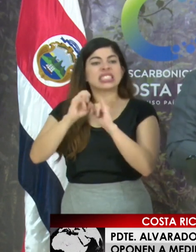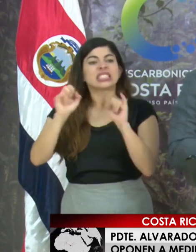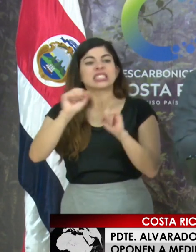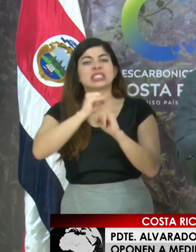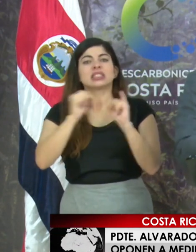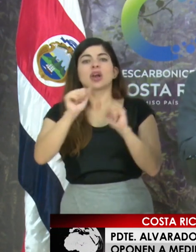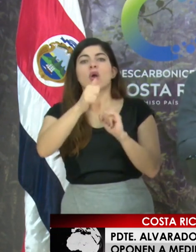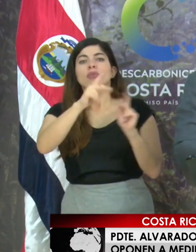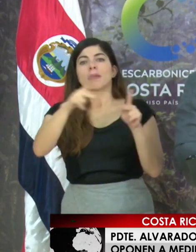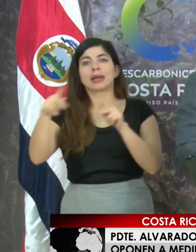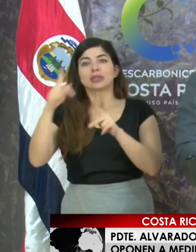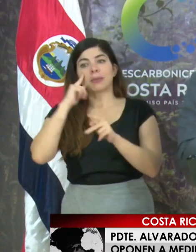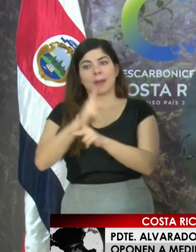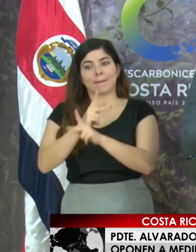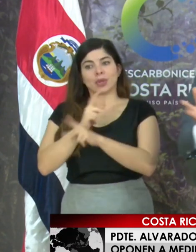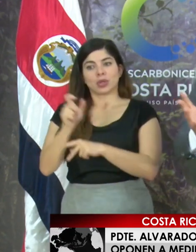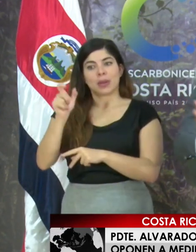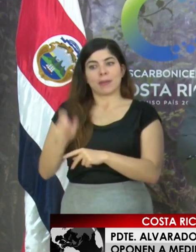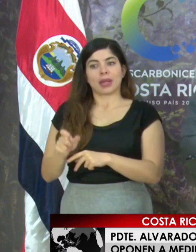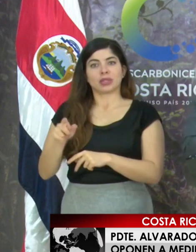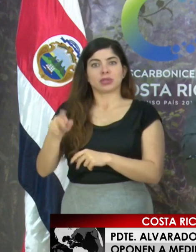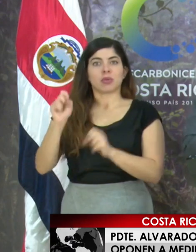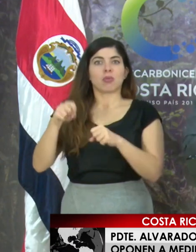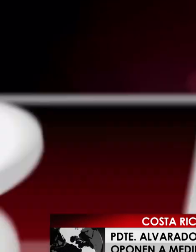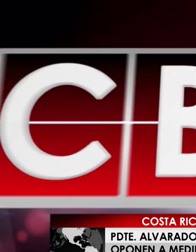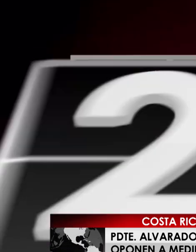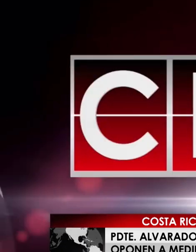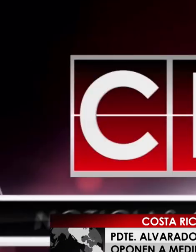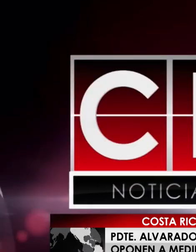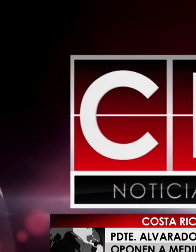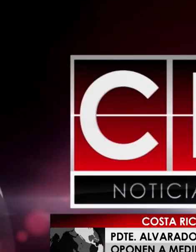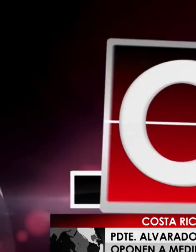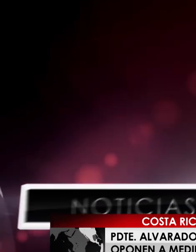personas y para poder proteger a esa persona que pudo haber sido sujeta de bullying.